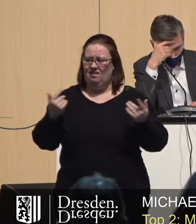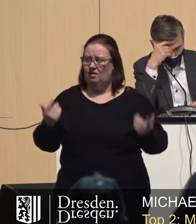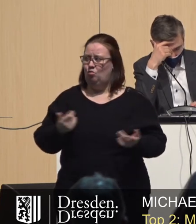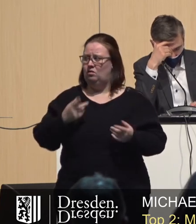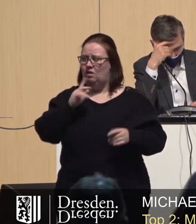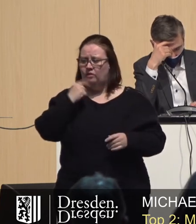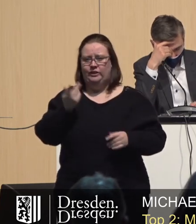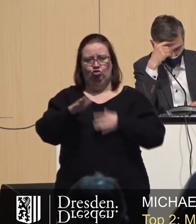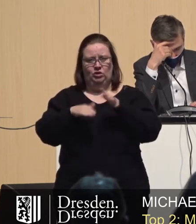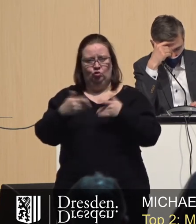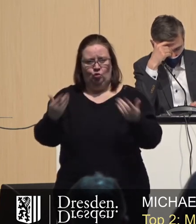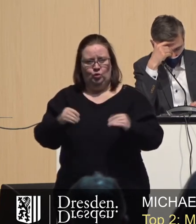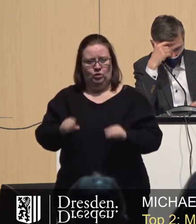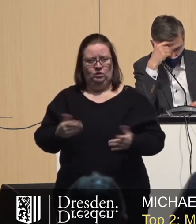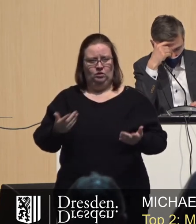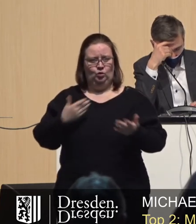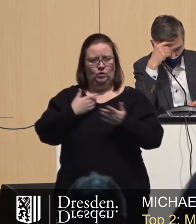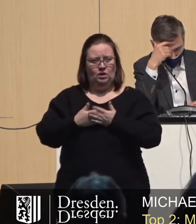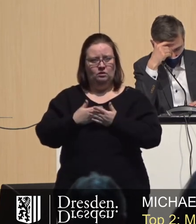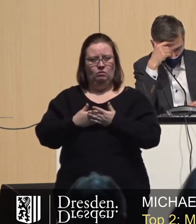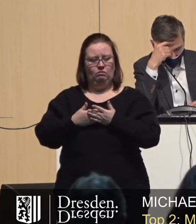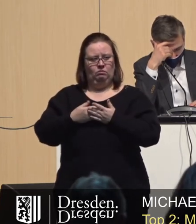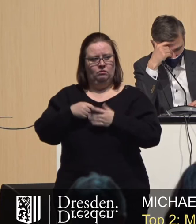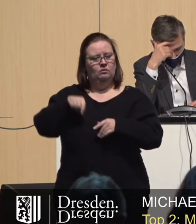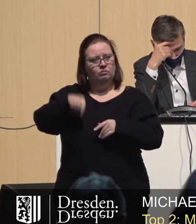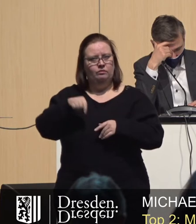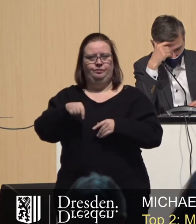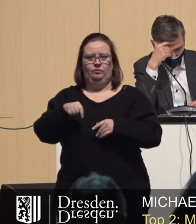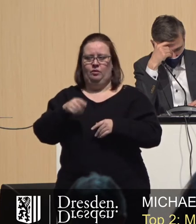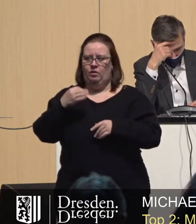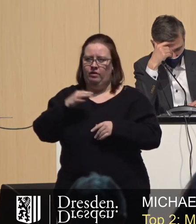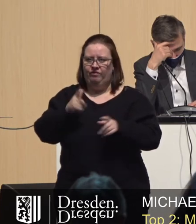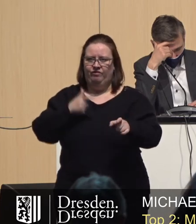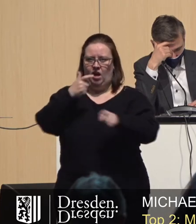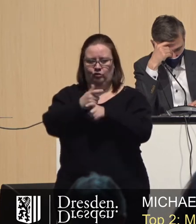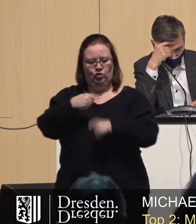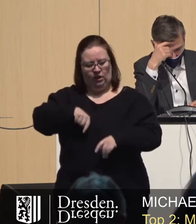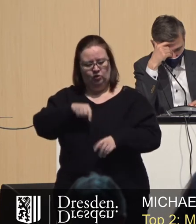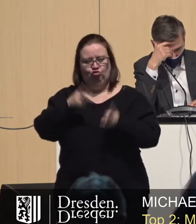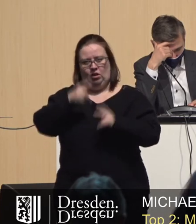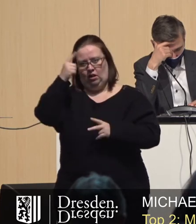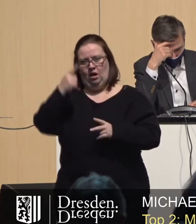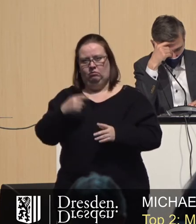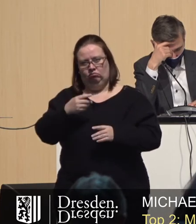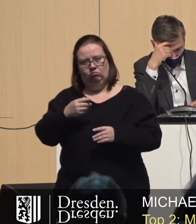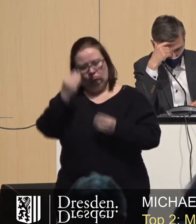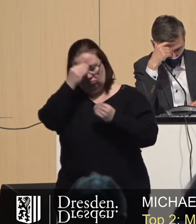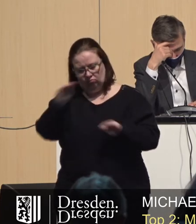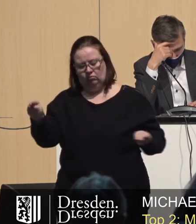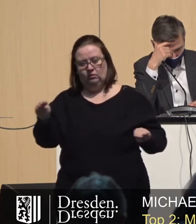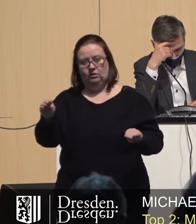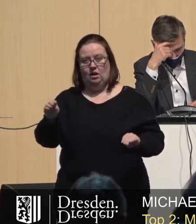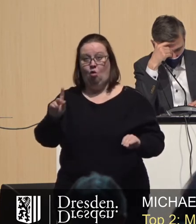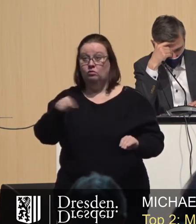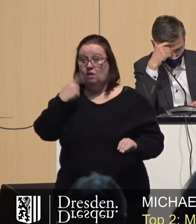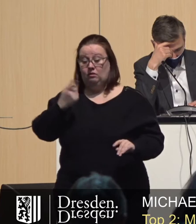wagen wir solche Schritte. Und aus dem Grunde würde ich hier auch wirklich mal an die Verantwortlichkeit dieses Stadtrats appellieren wollen, vor dem